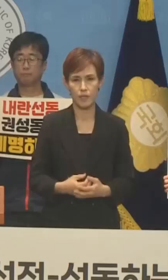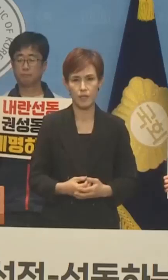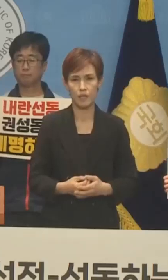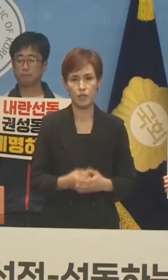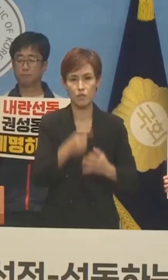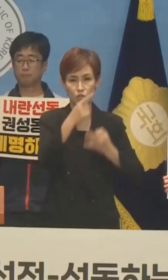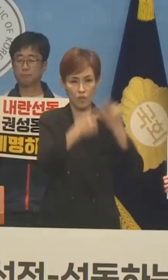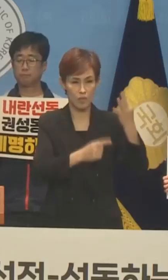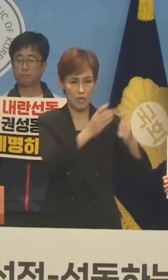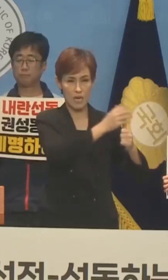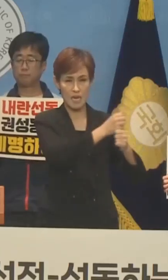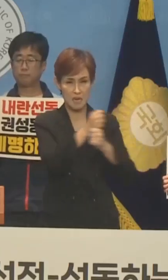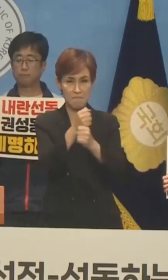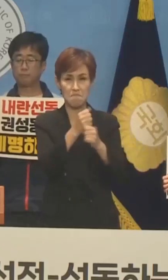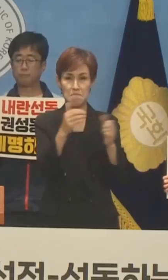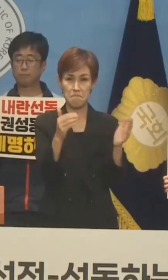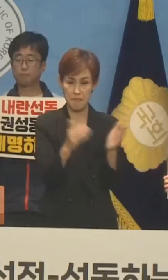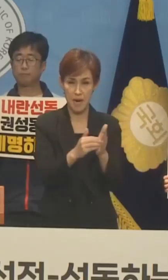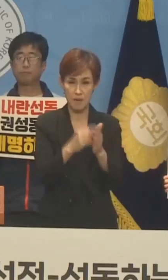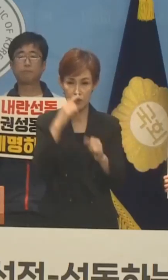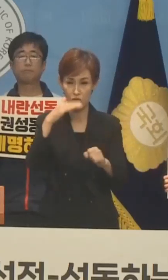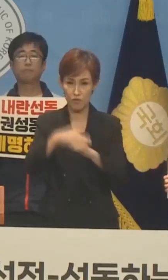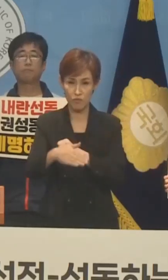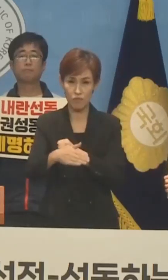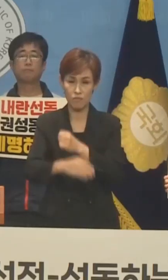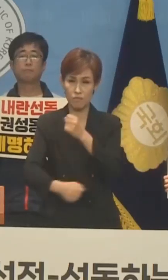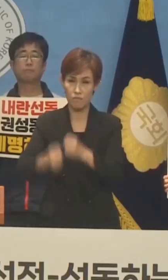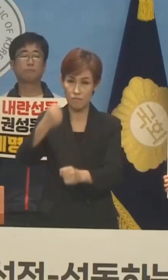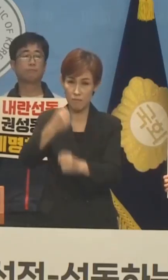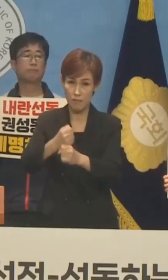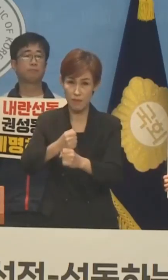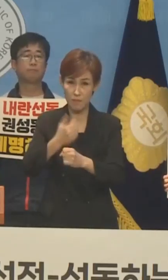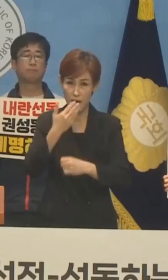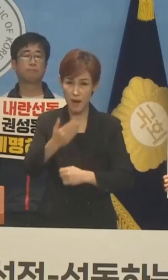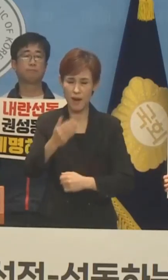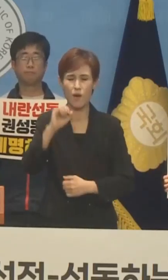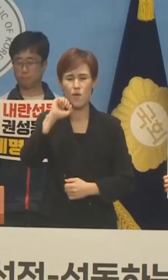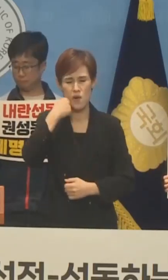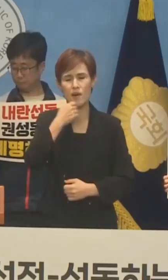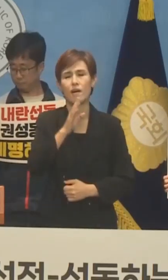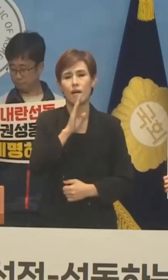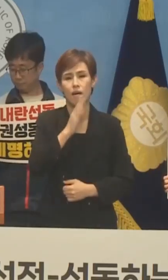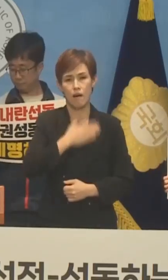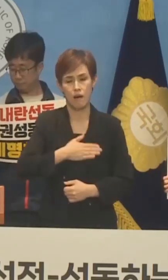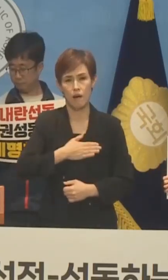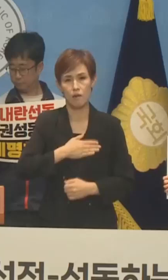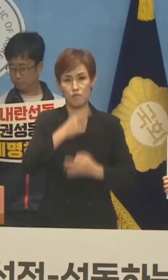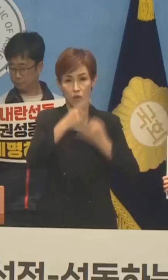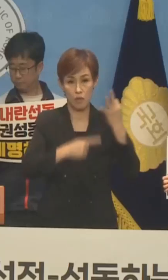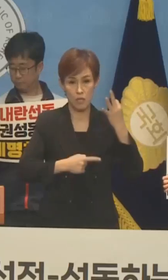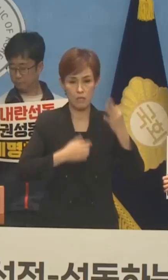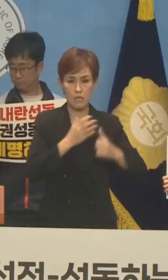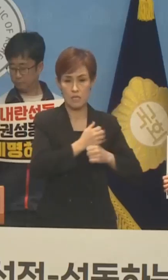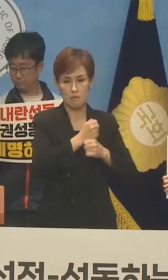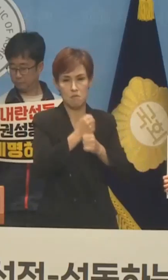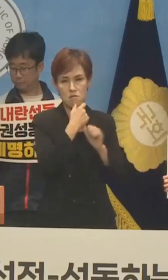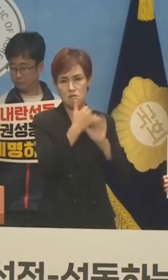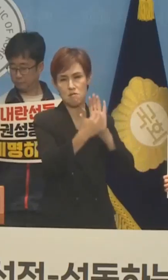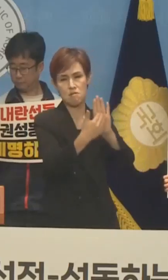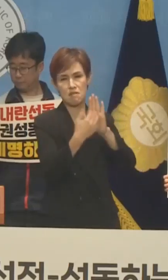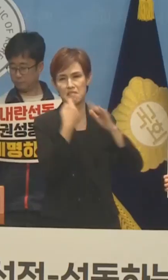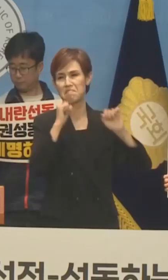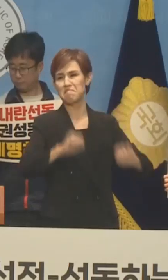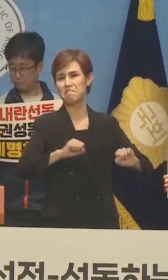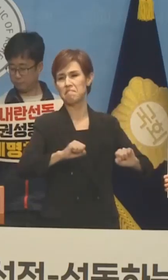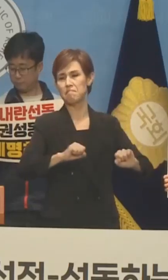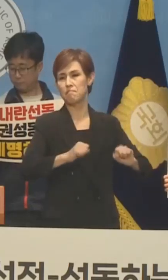윤석열 하나 체포됐다고 무너진 민주주의가 회복될 수 있는 것은 아닙니다. 윤석열이 체포를 거부하고 건재함을